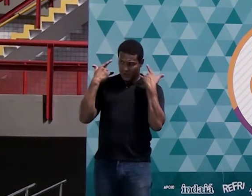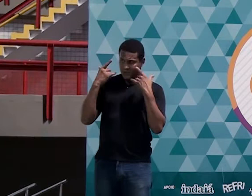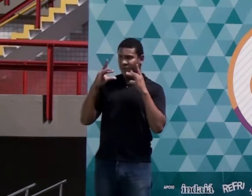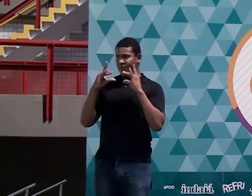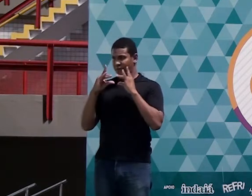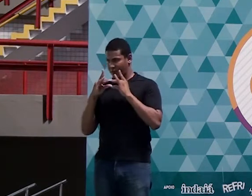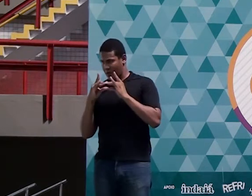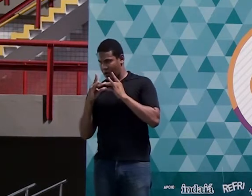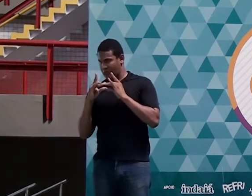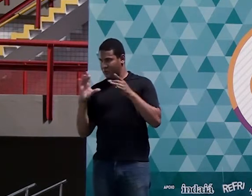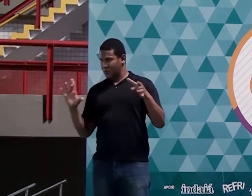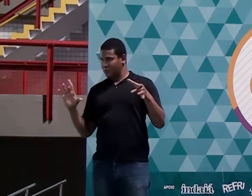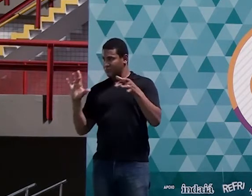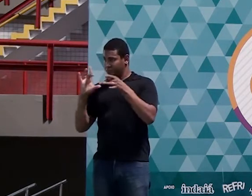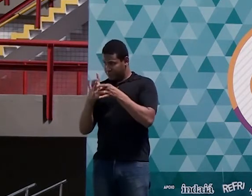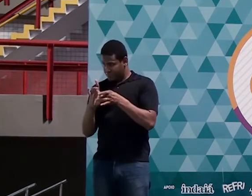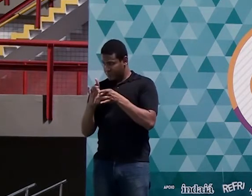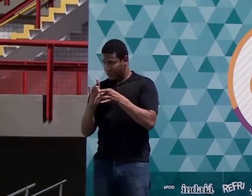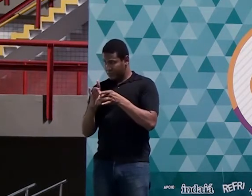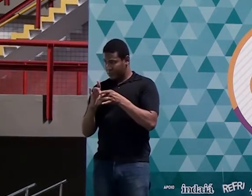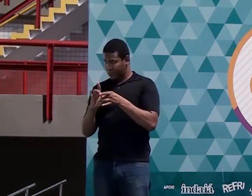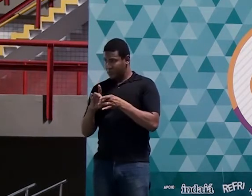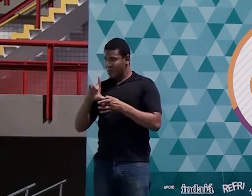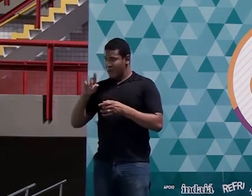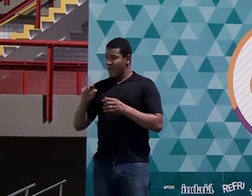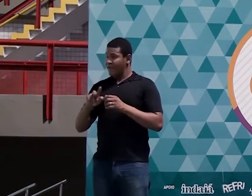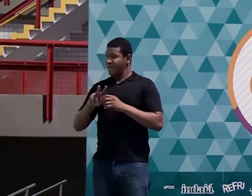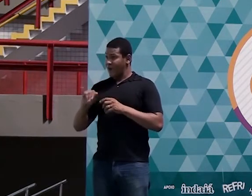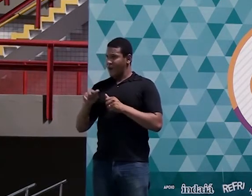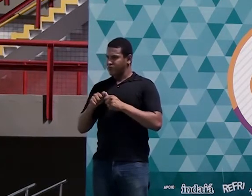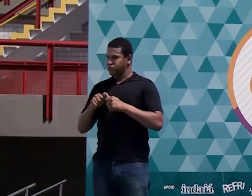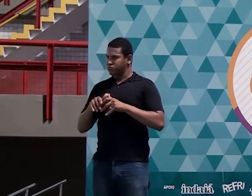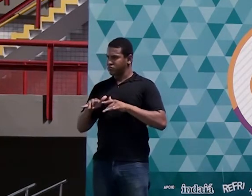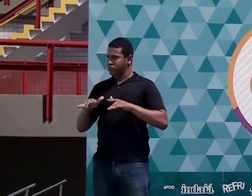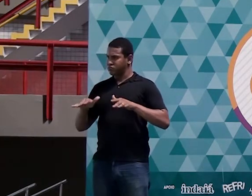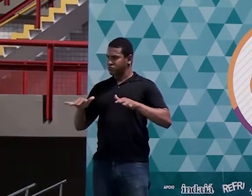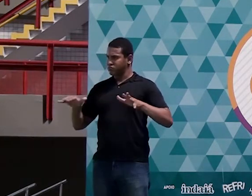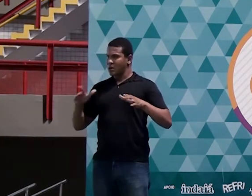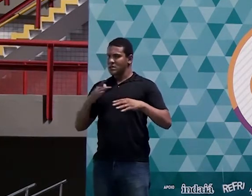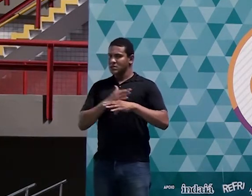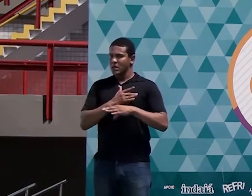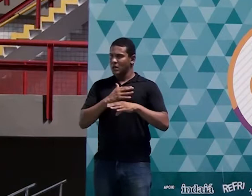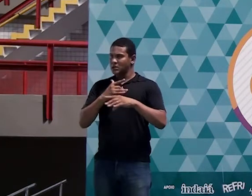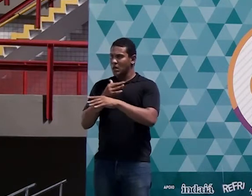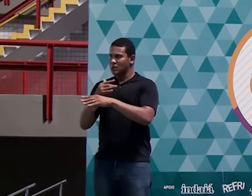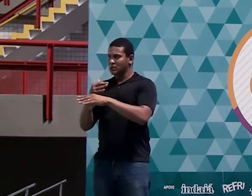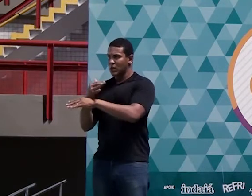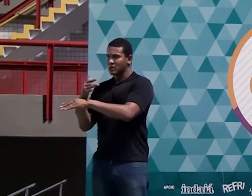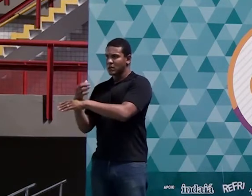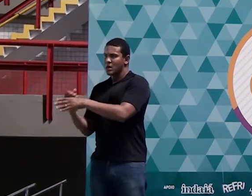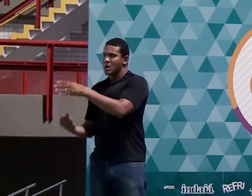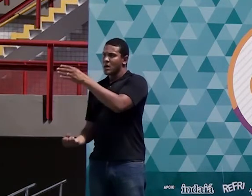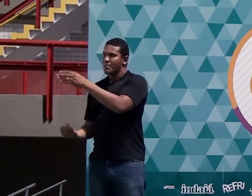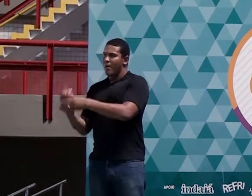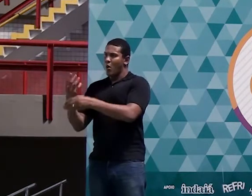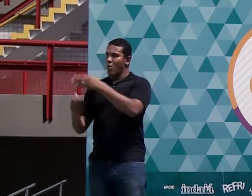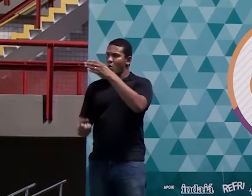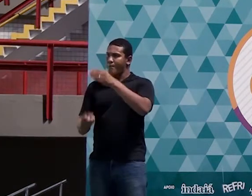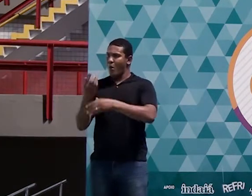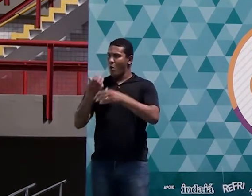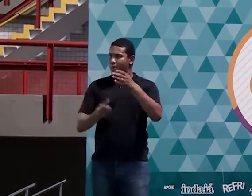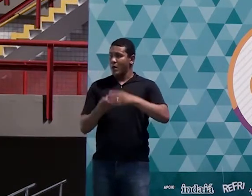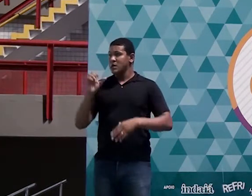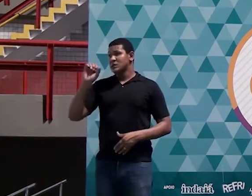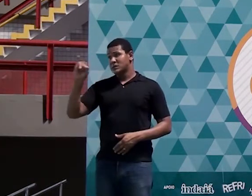Tudo bem? Essa aliança vai de cidade para cidade. Se a cidade não tiver